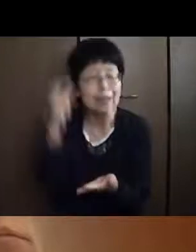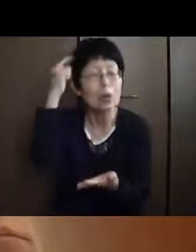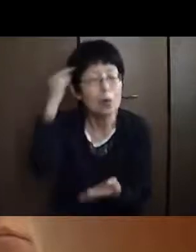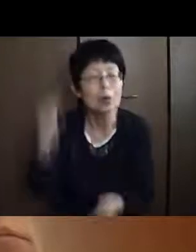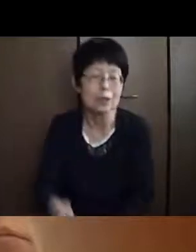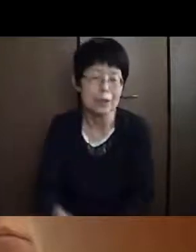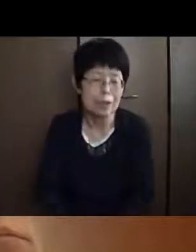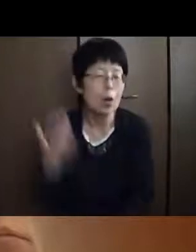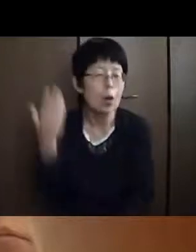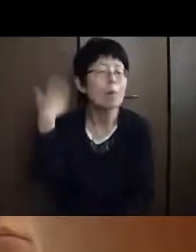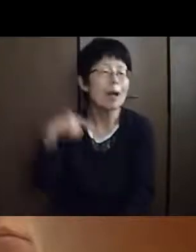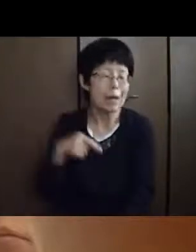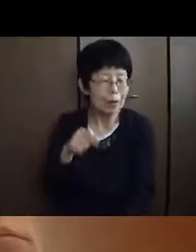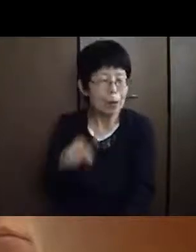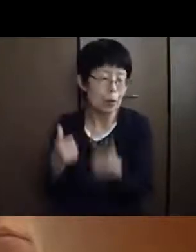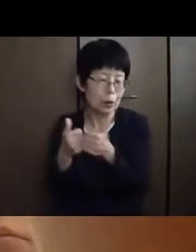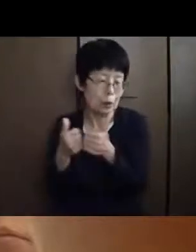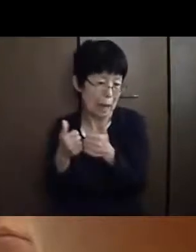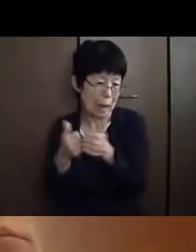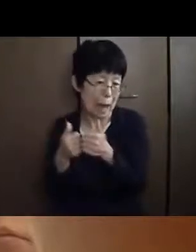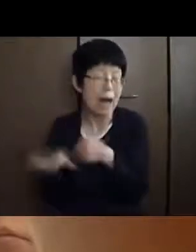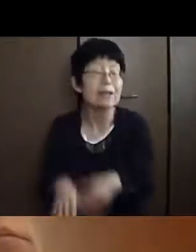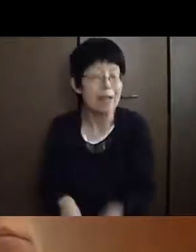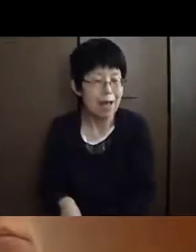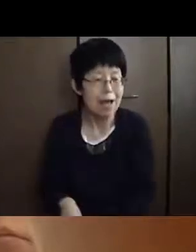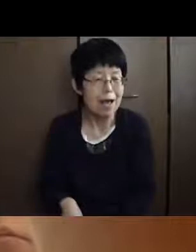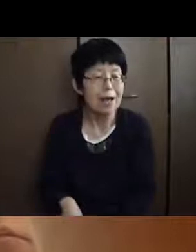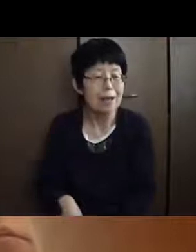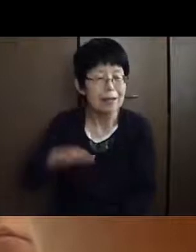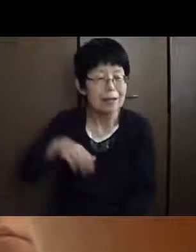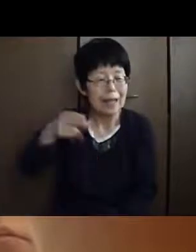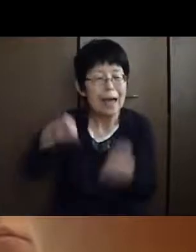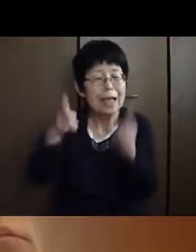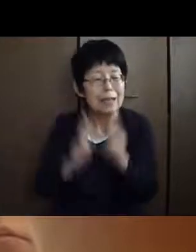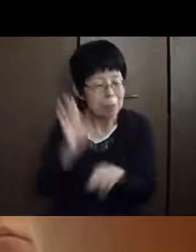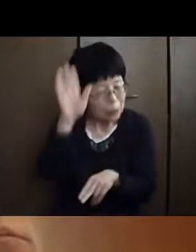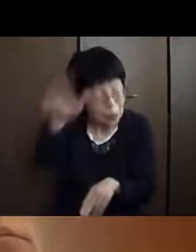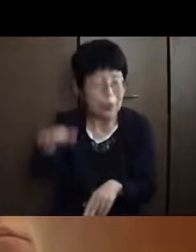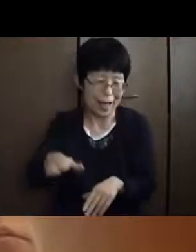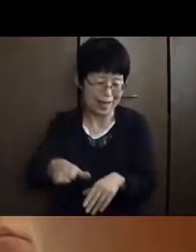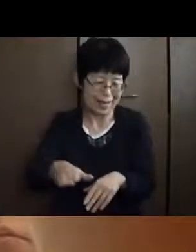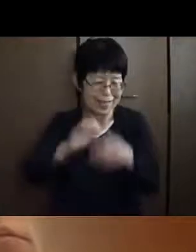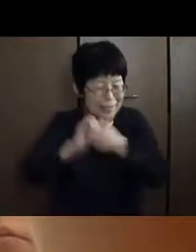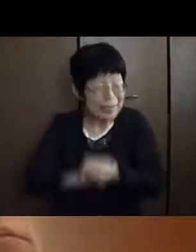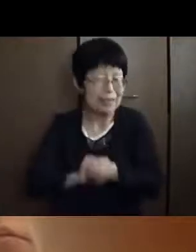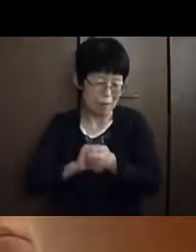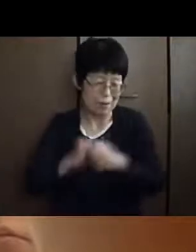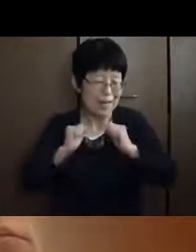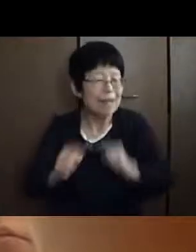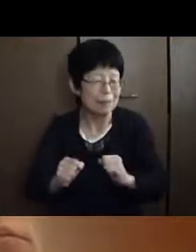て、きっとね高橋さんも使う時が来るんじゃないかなって思うんですけど、うん、